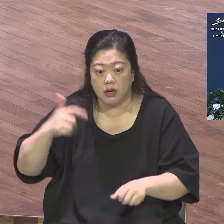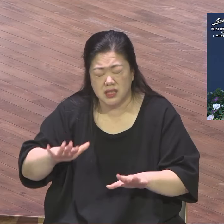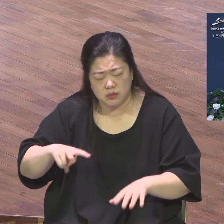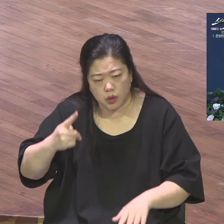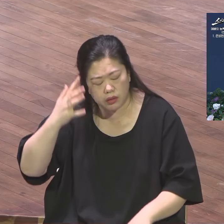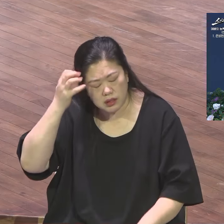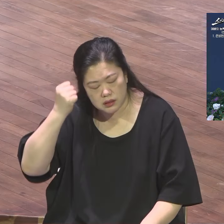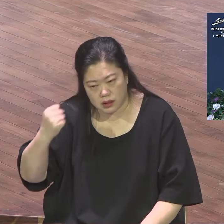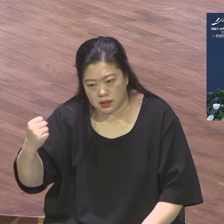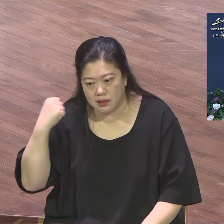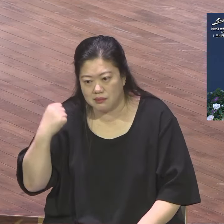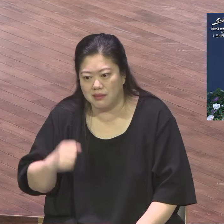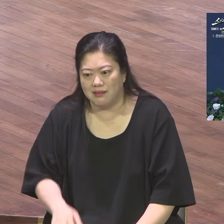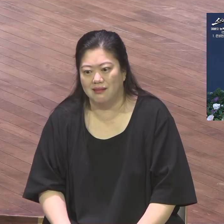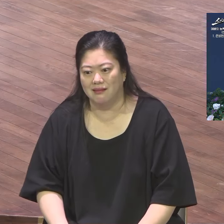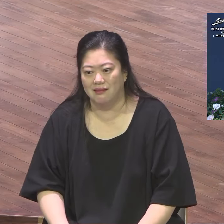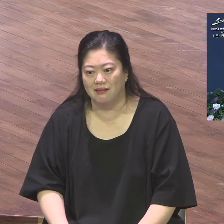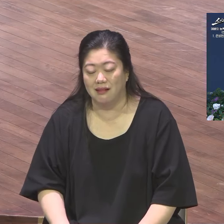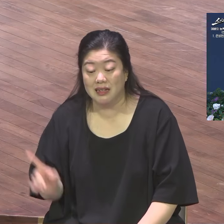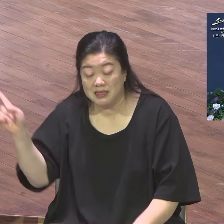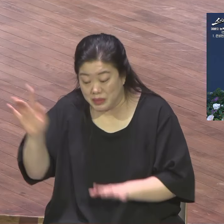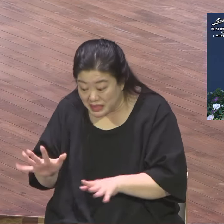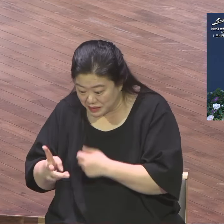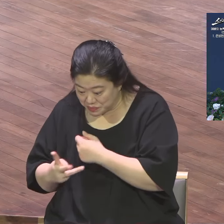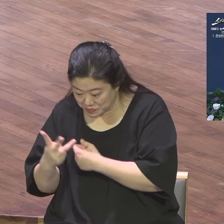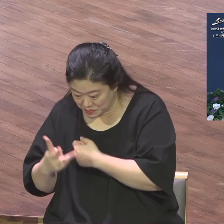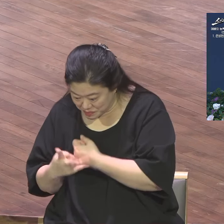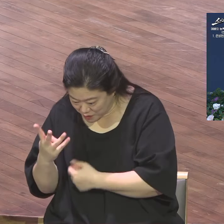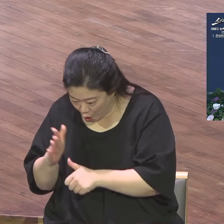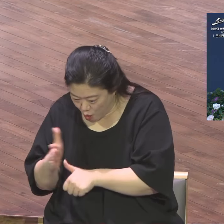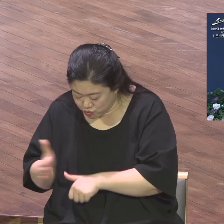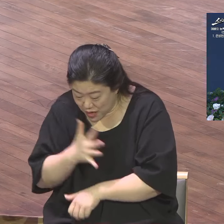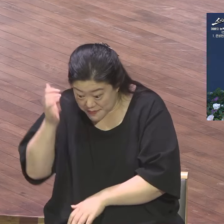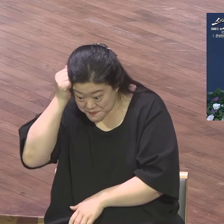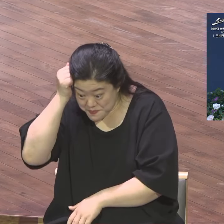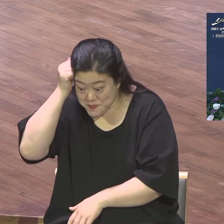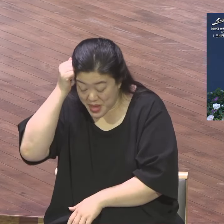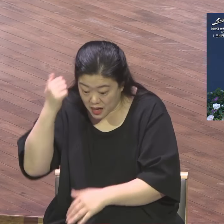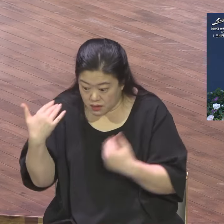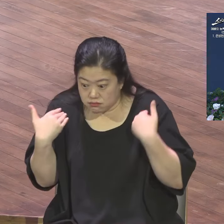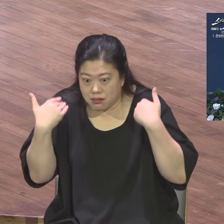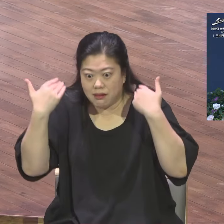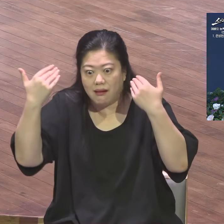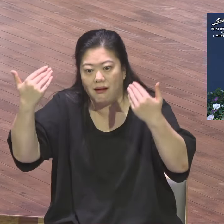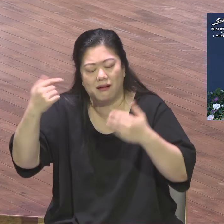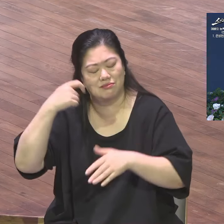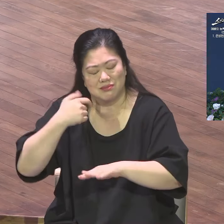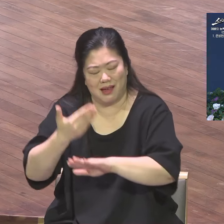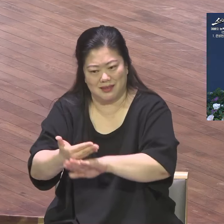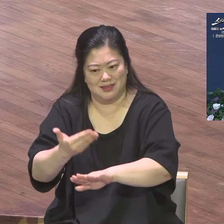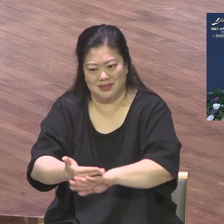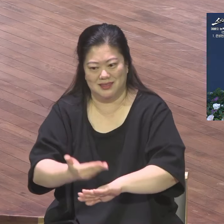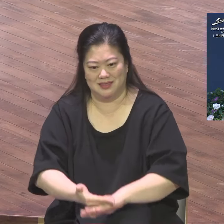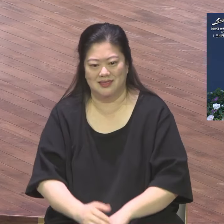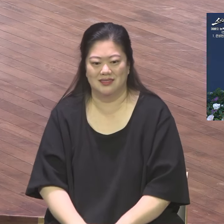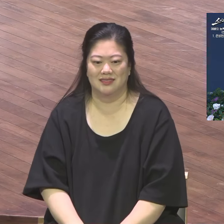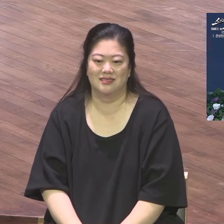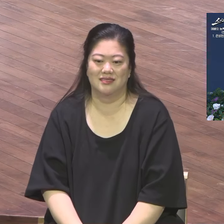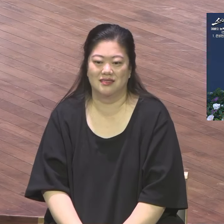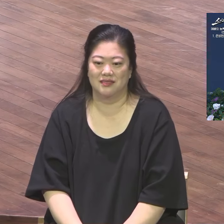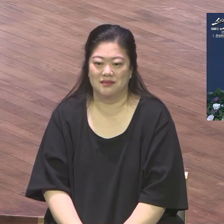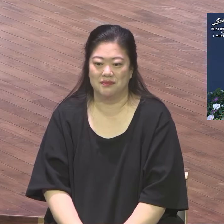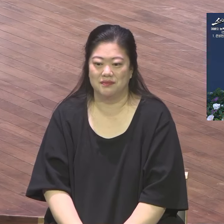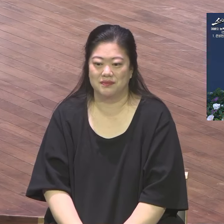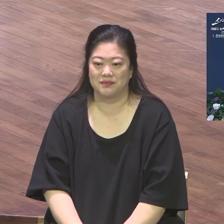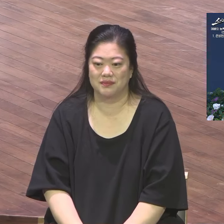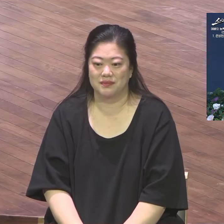발표회를 말해. 얼마나 감사하겠어요. 그 여러분 이 잘하는 이 교회에서 이 아이들이 언약 속에 잘하는 게 일반 교회가